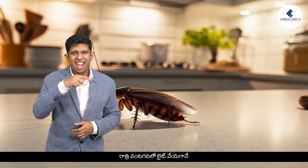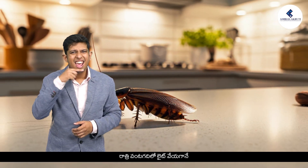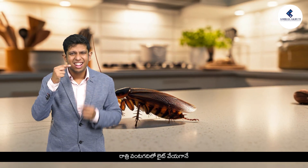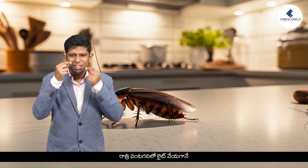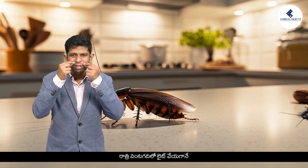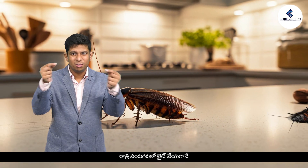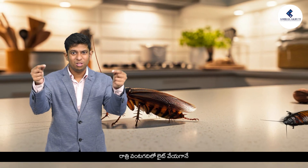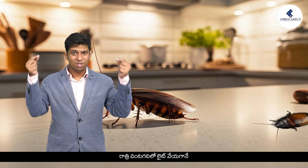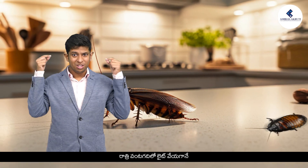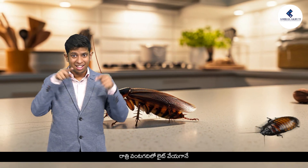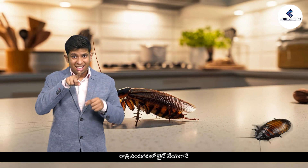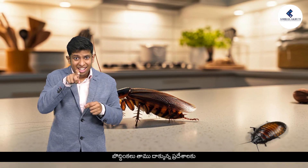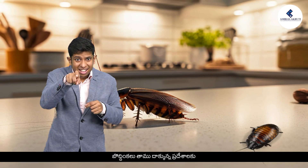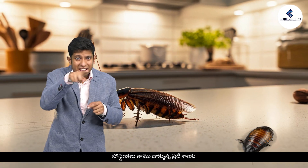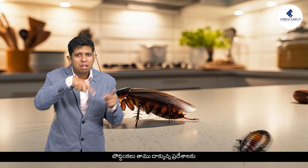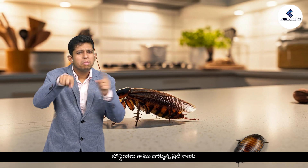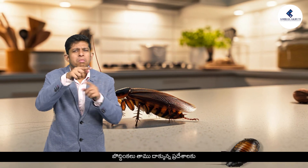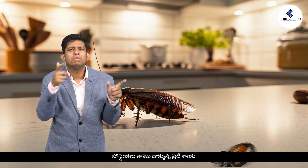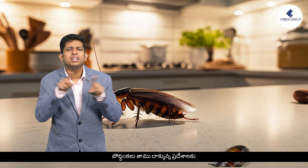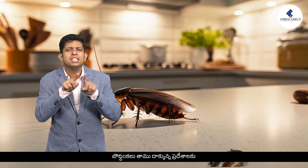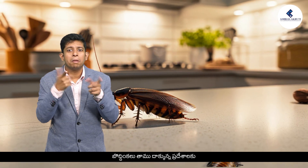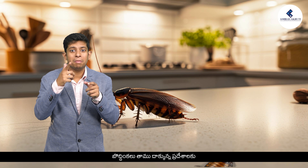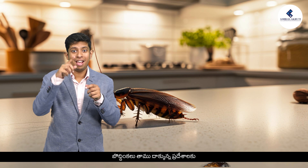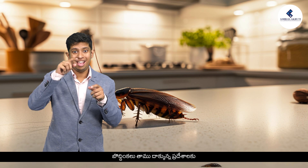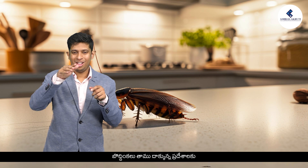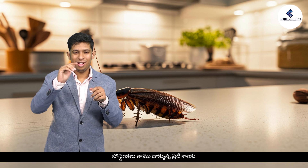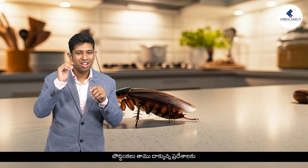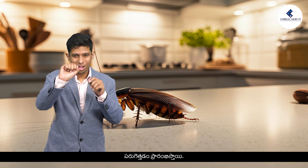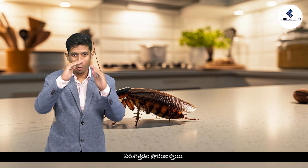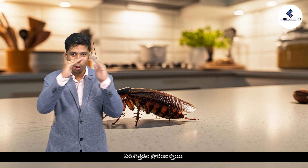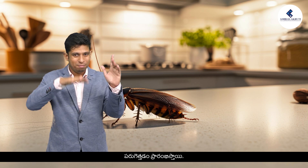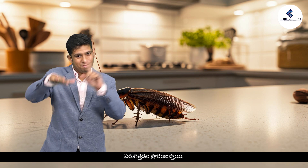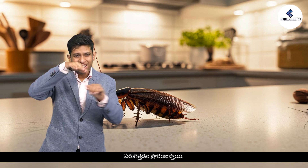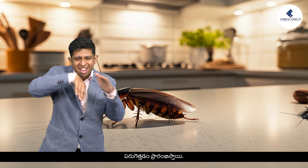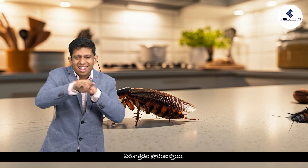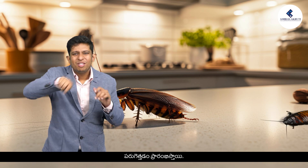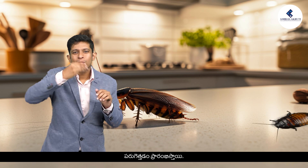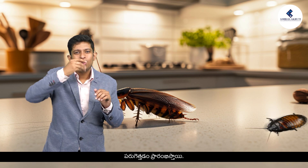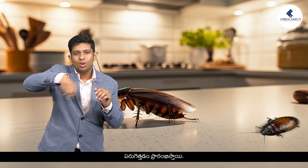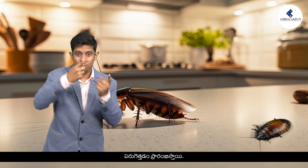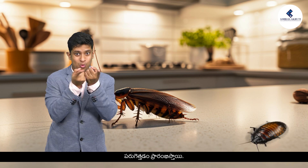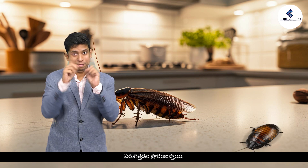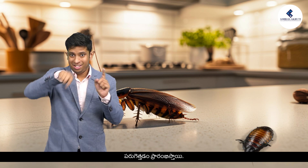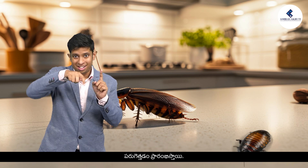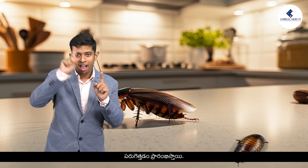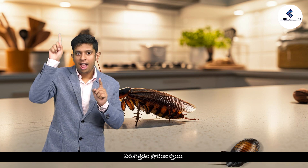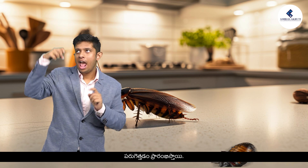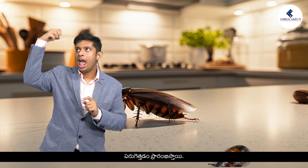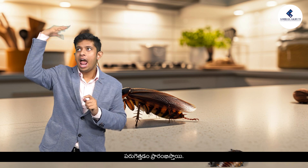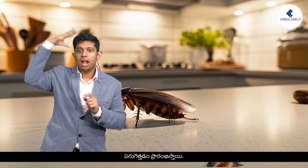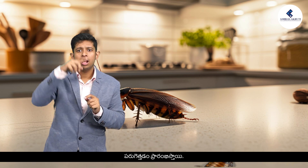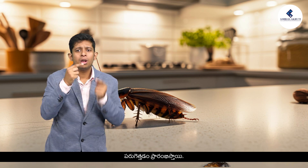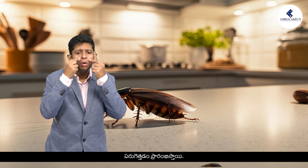రాత్రి వంటగదిలో లైట్ వేయగానే బొద్దింకలు తాము దాక్కున్న ప్రదేశాలకు పరిగెత్తడం ప్రారంభిస్తాయి.